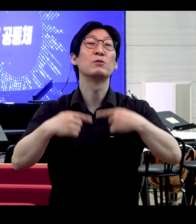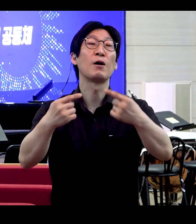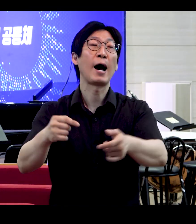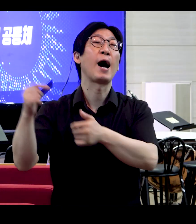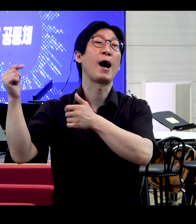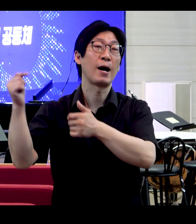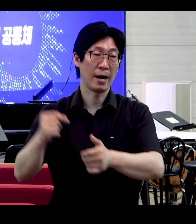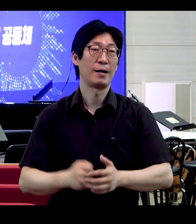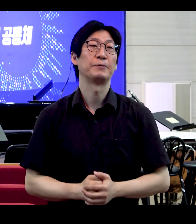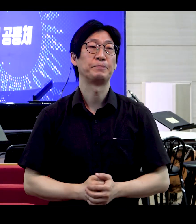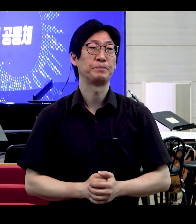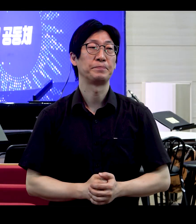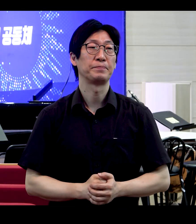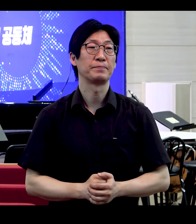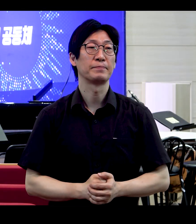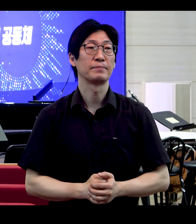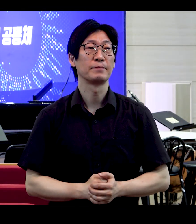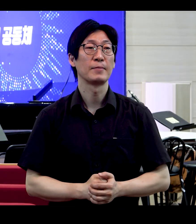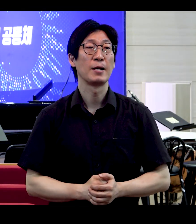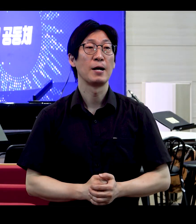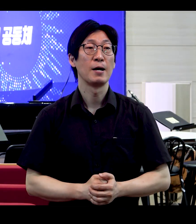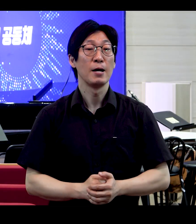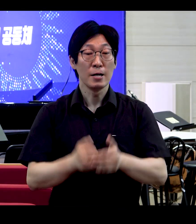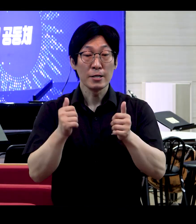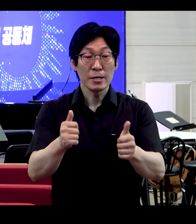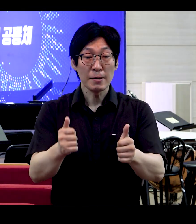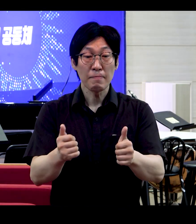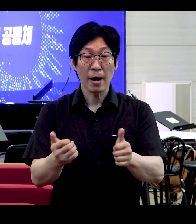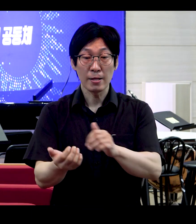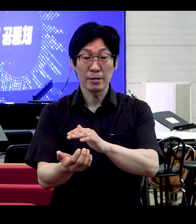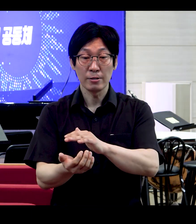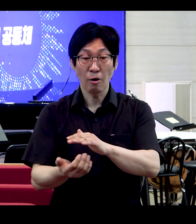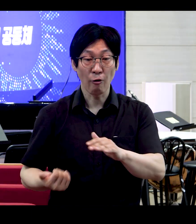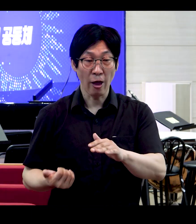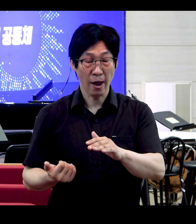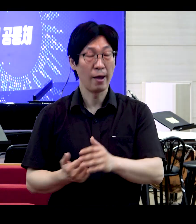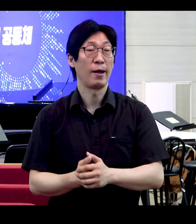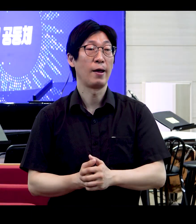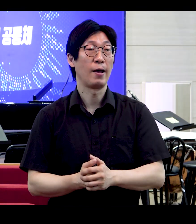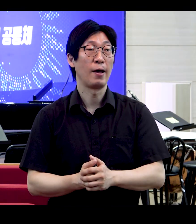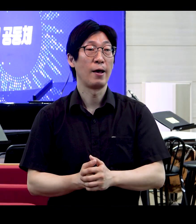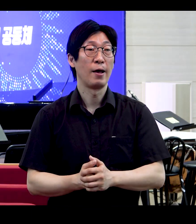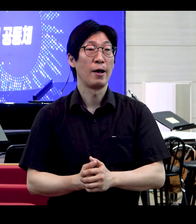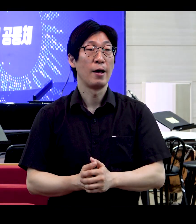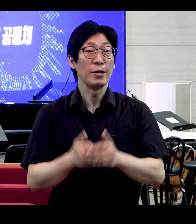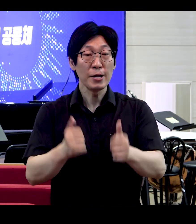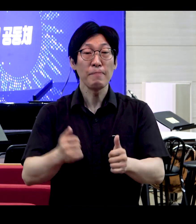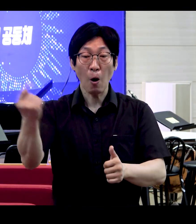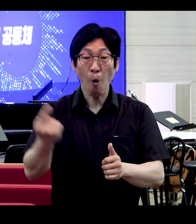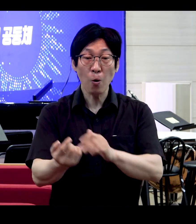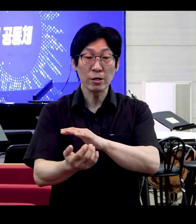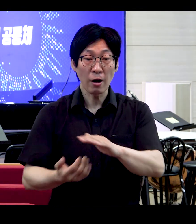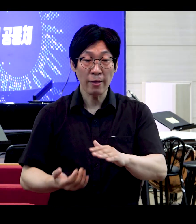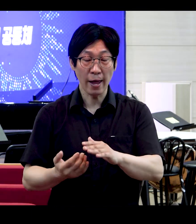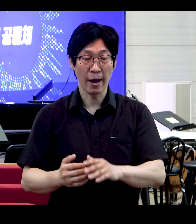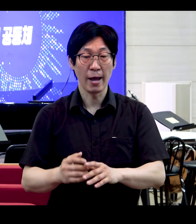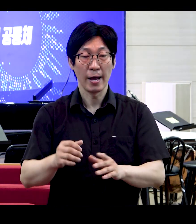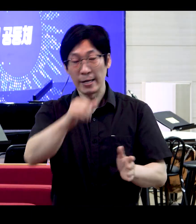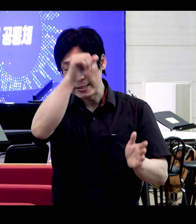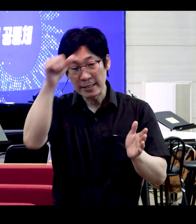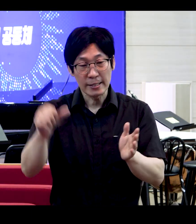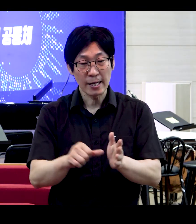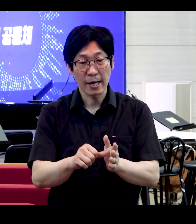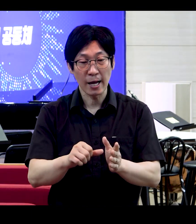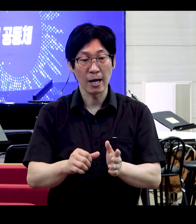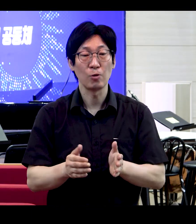들어가라. 그렇습니다. 심판을 앞두고 있는 이 세상을 살아가는 인생에는요 두 종류의